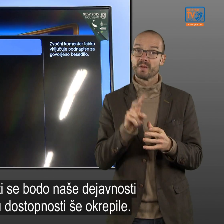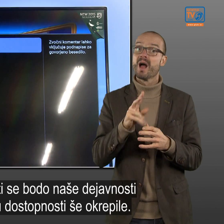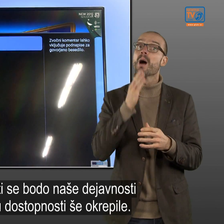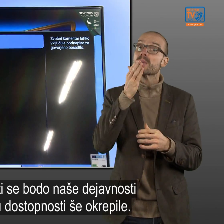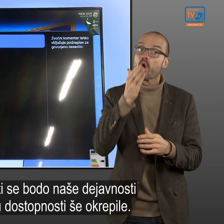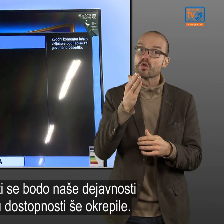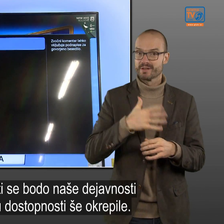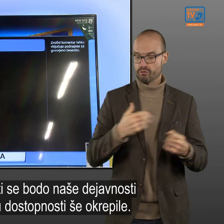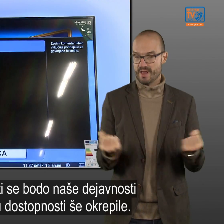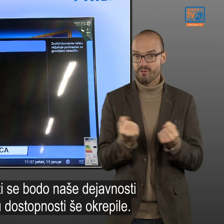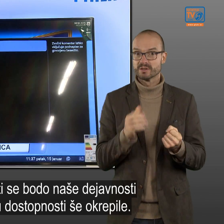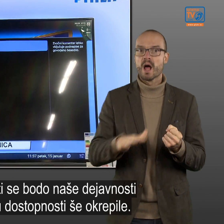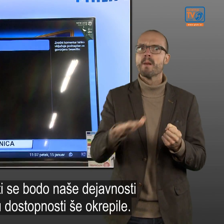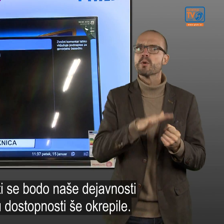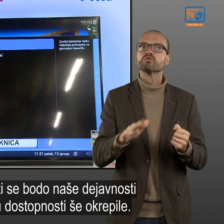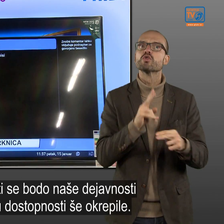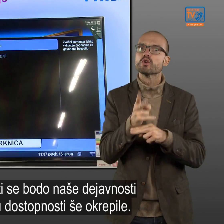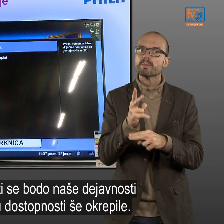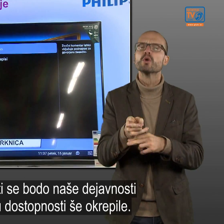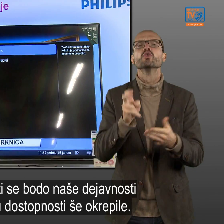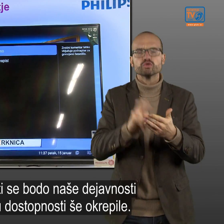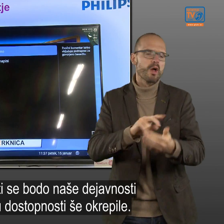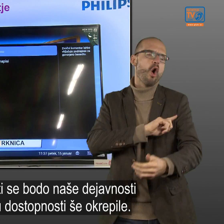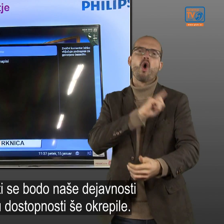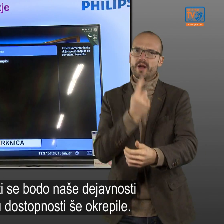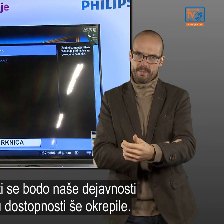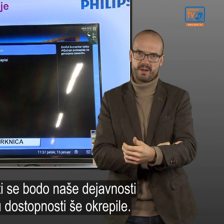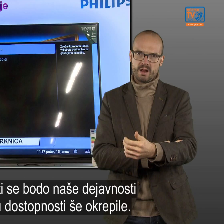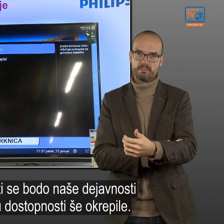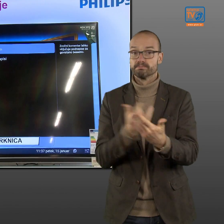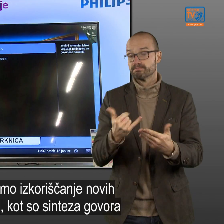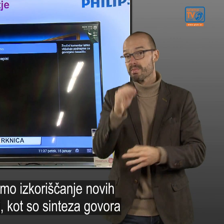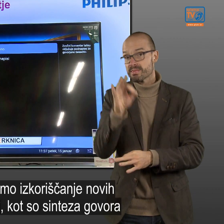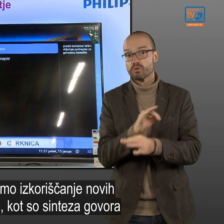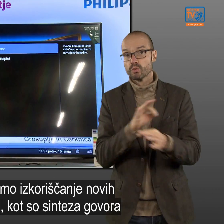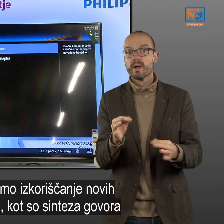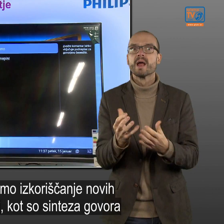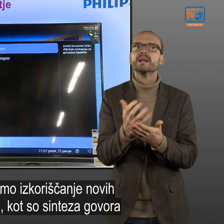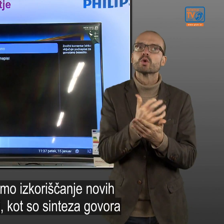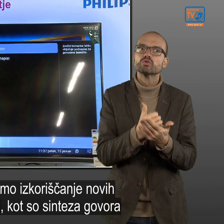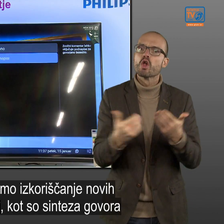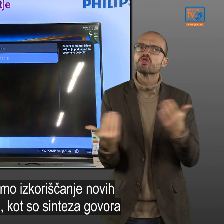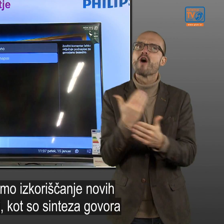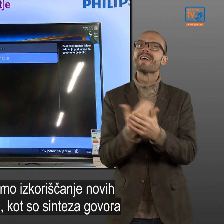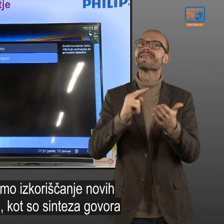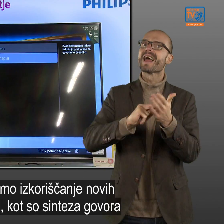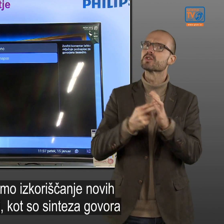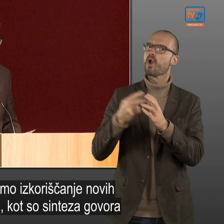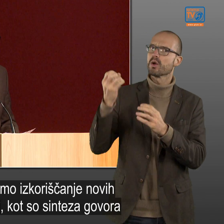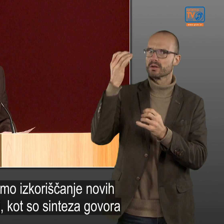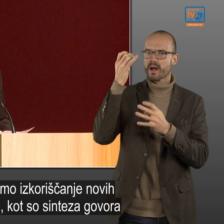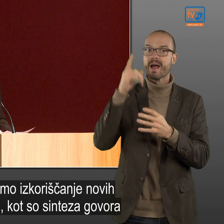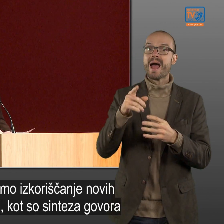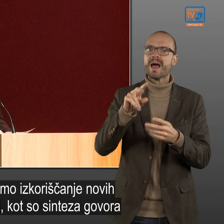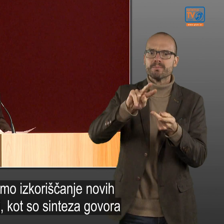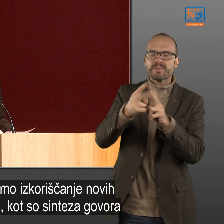prihodnosti se bodo naše dejavnosti na področju dostopnosti še okrepile. Načrtujemo namreč izkoriščati nove tehnologije,